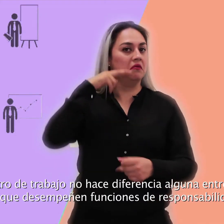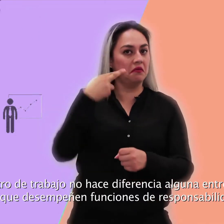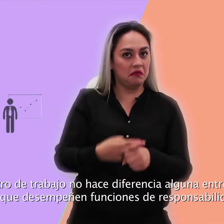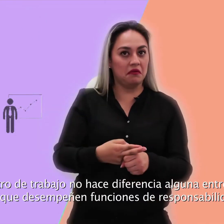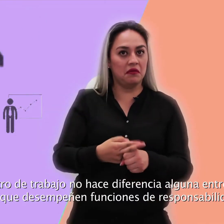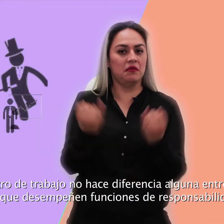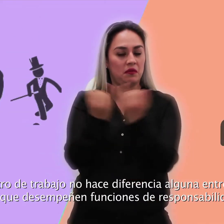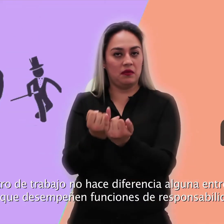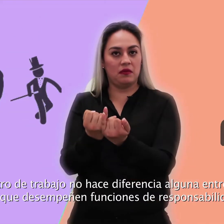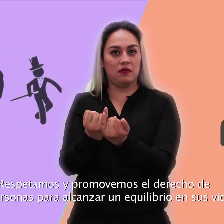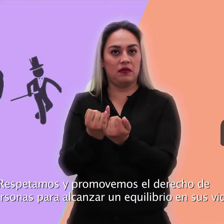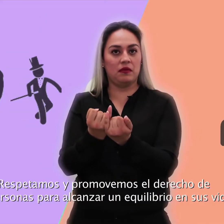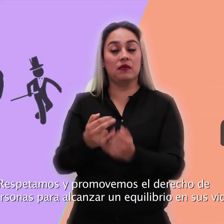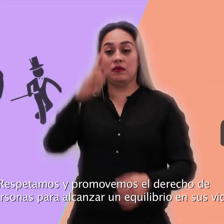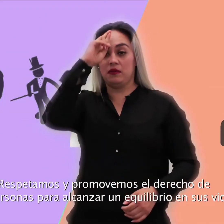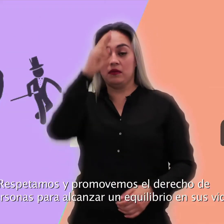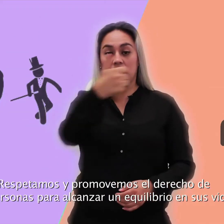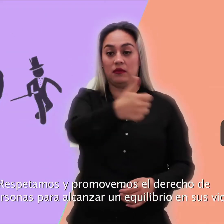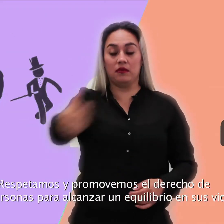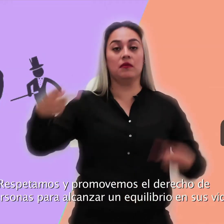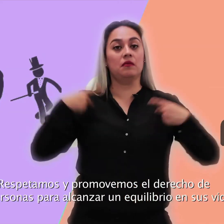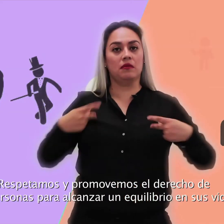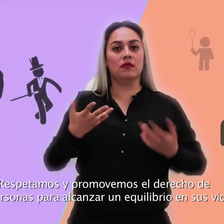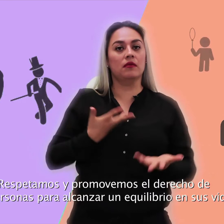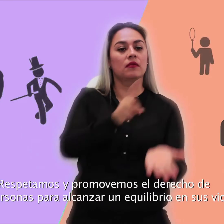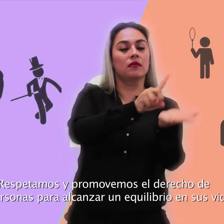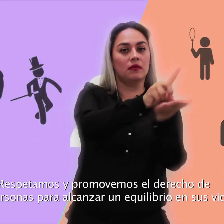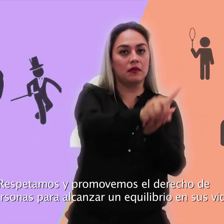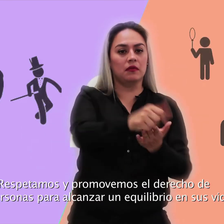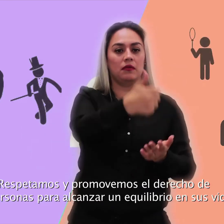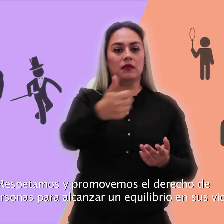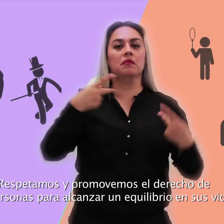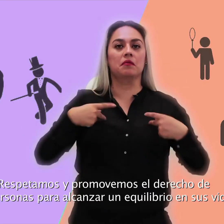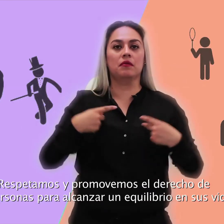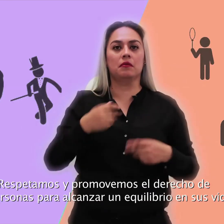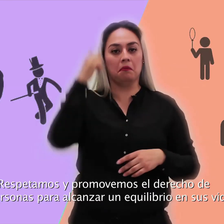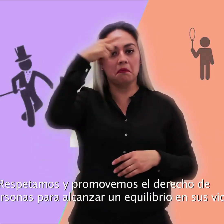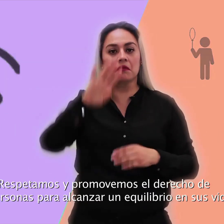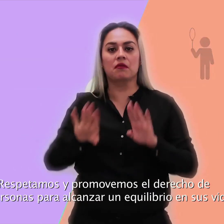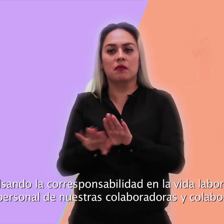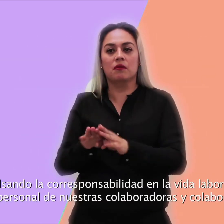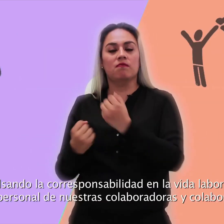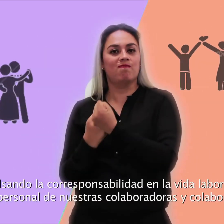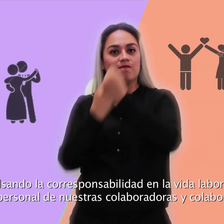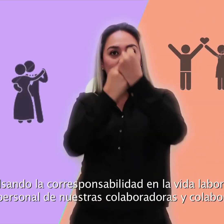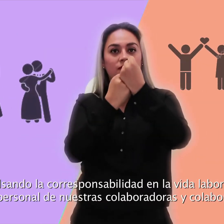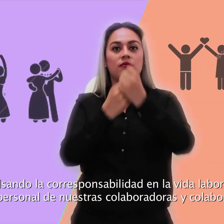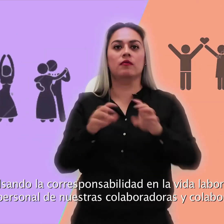similar. Respetamos y promovemos el derecho de las personas para alcanzar un equilibrio en sus vidas, impulsando la